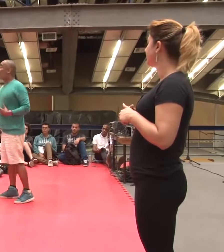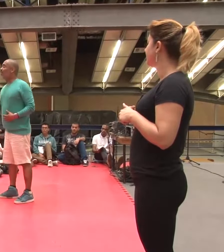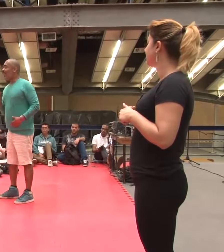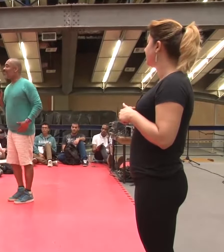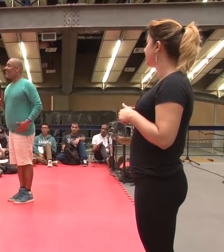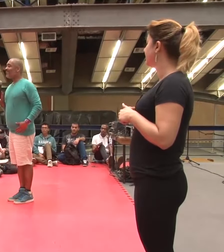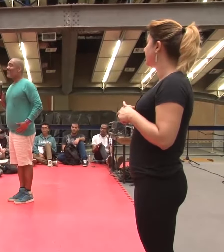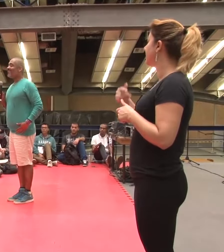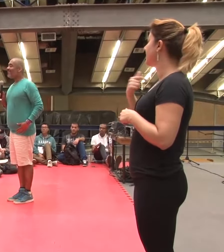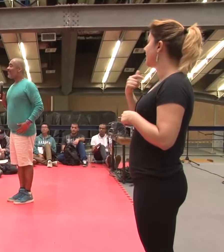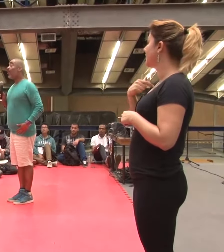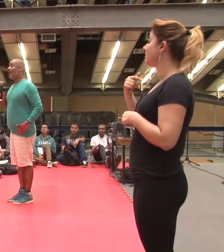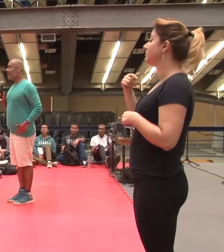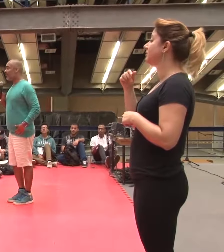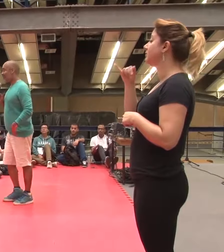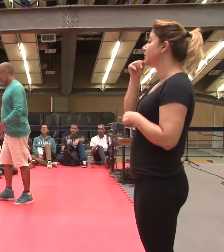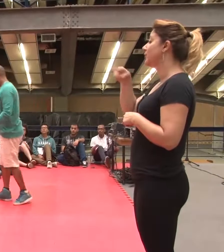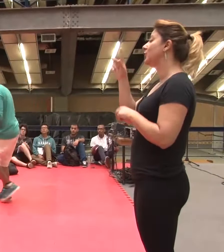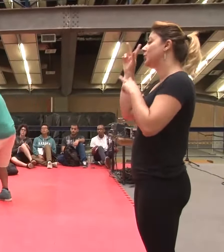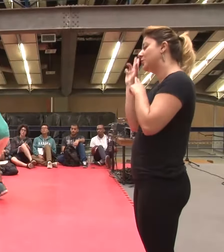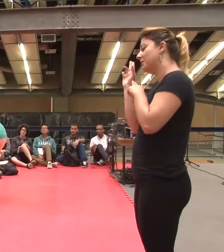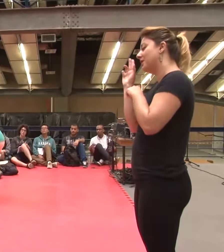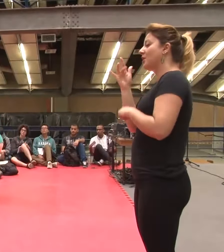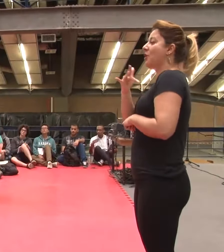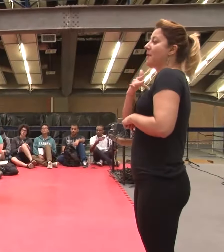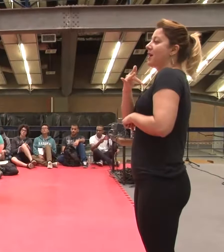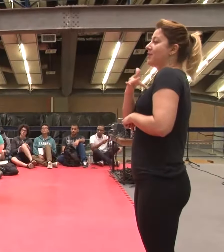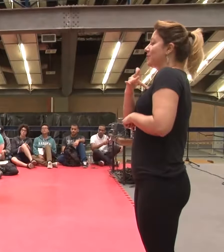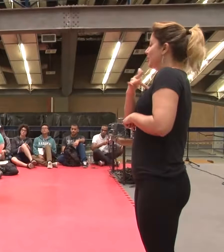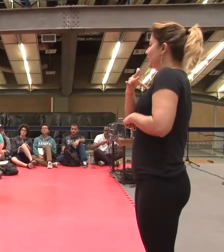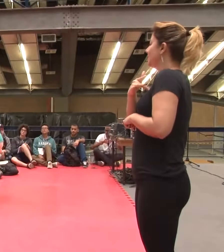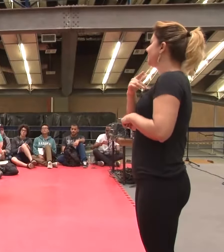Eu fui dormir romântico.